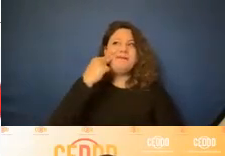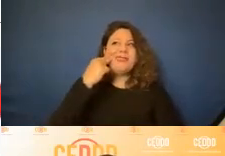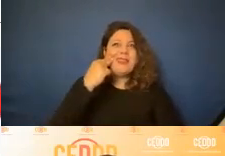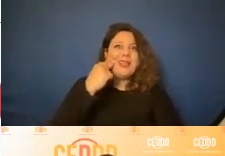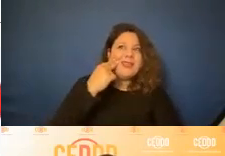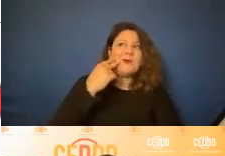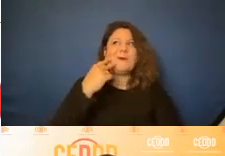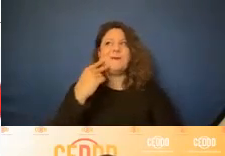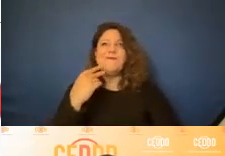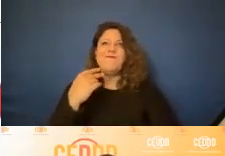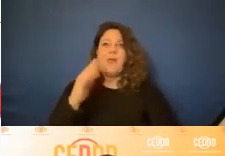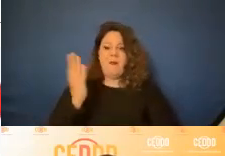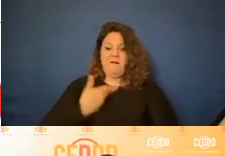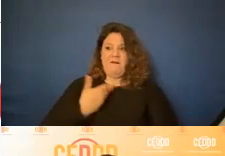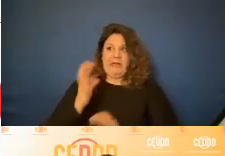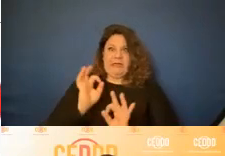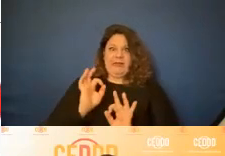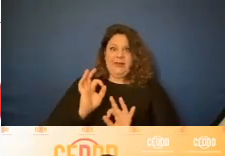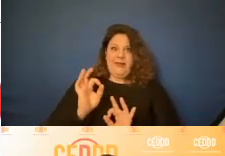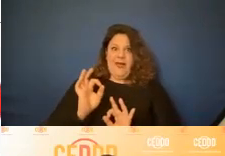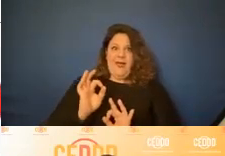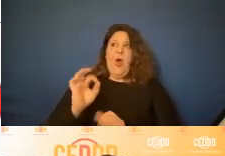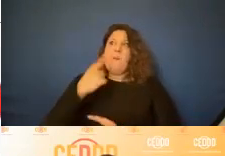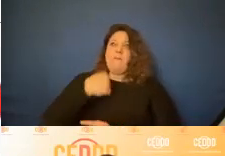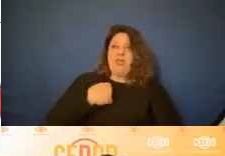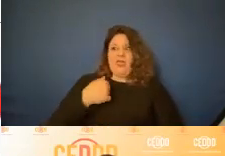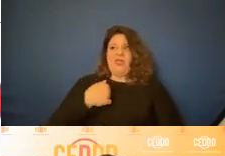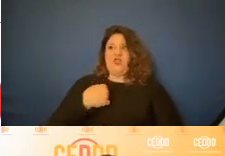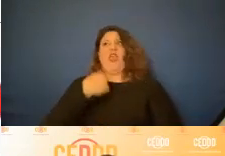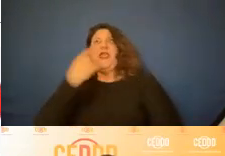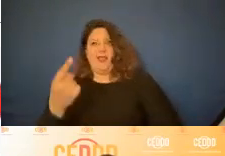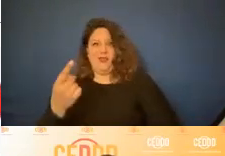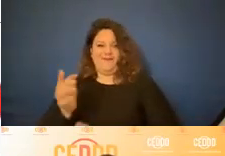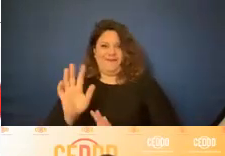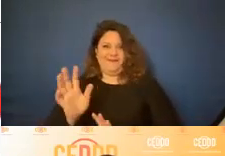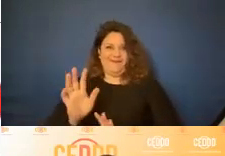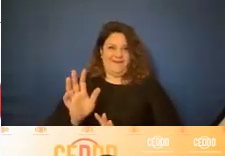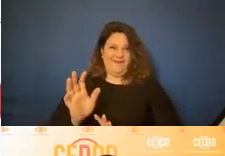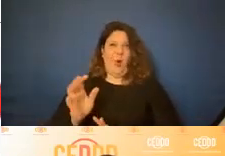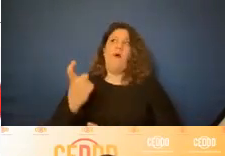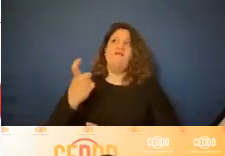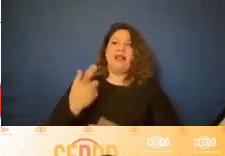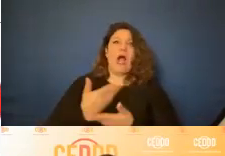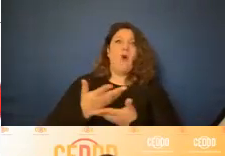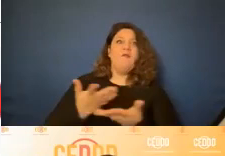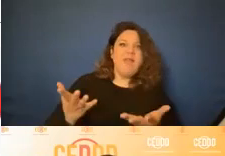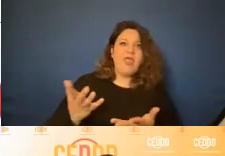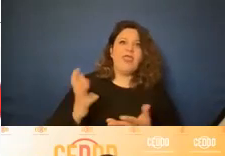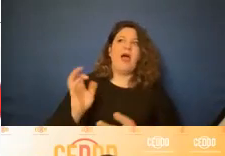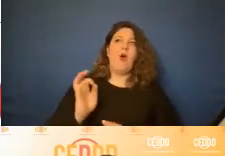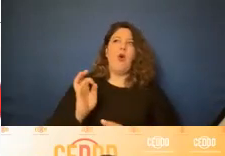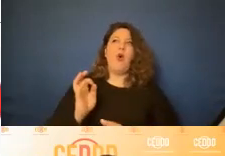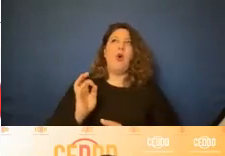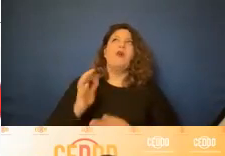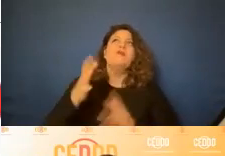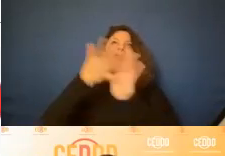le pase nada, a que no le digan que es un chivato, a que tiene falta de confianza o porque no sabe a quién